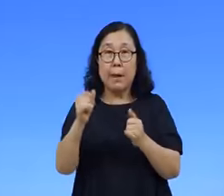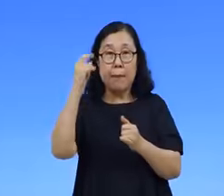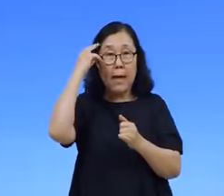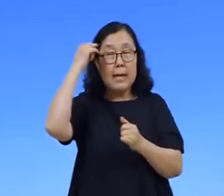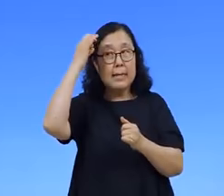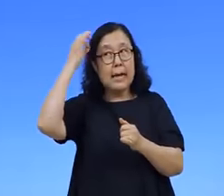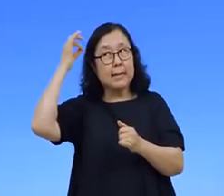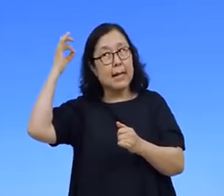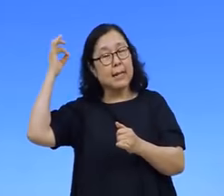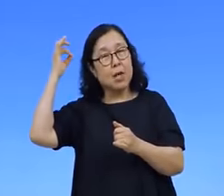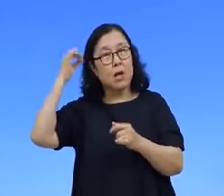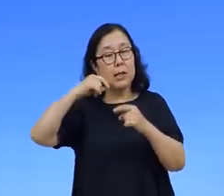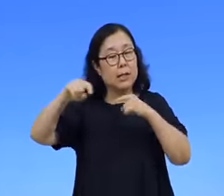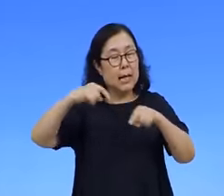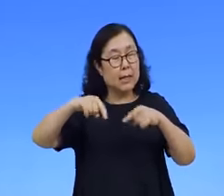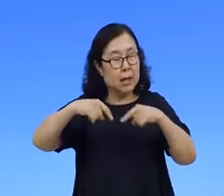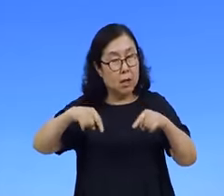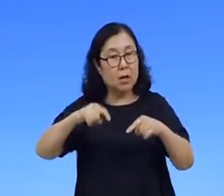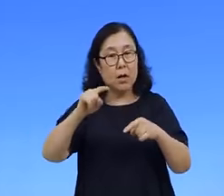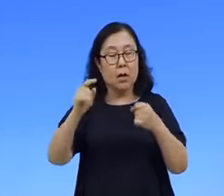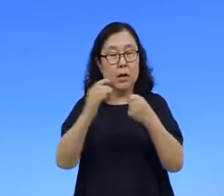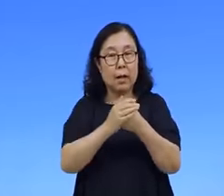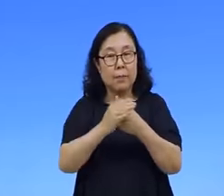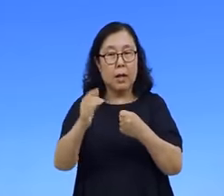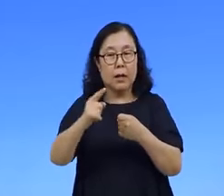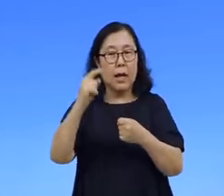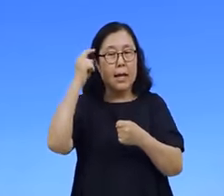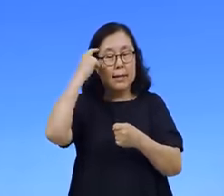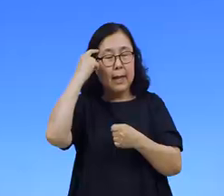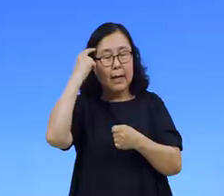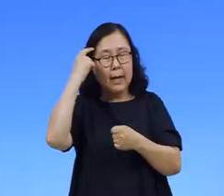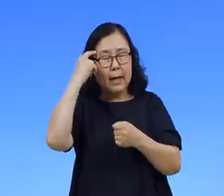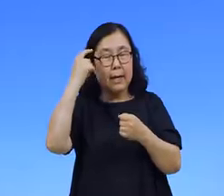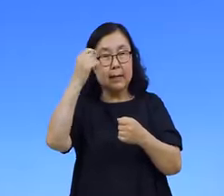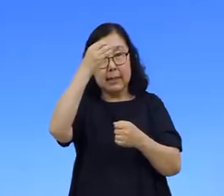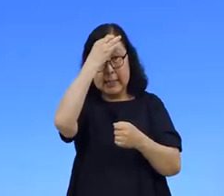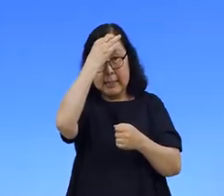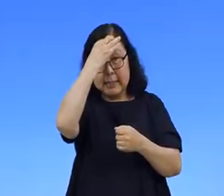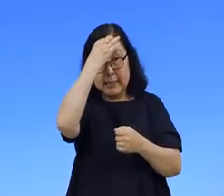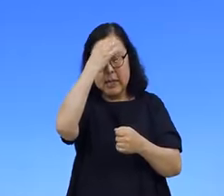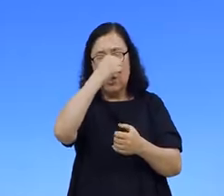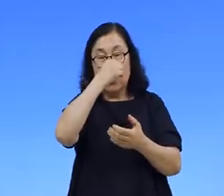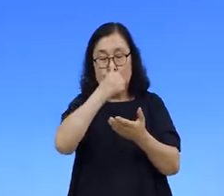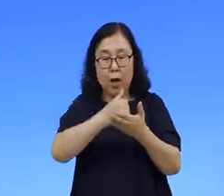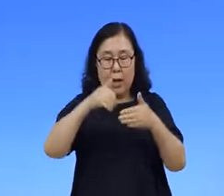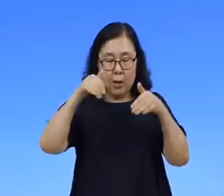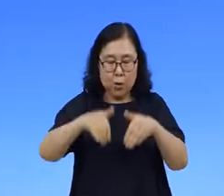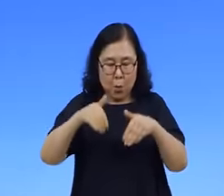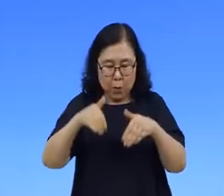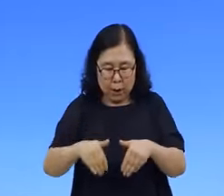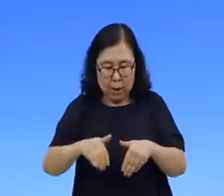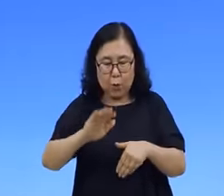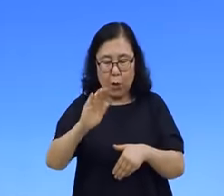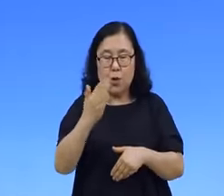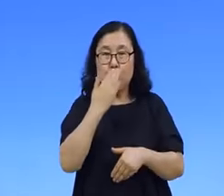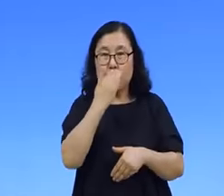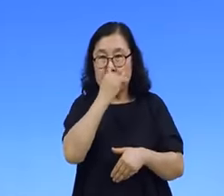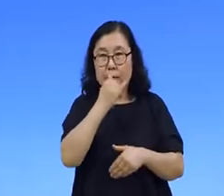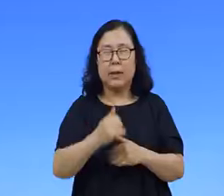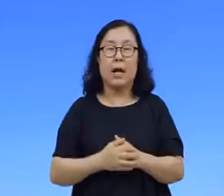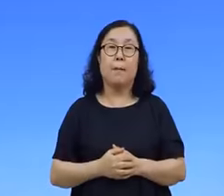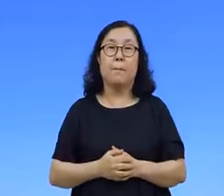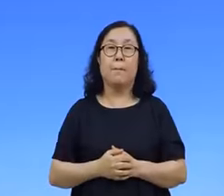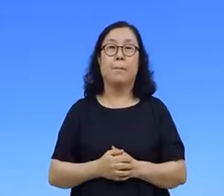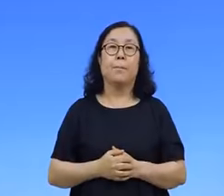사람의 상상력을 지배해서 이로 인해 그의 생각하는 기능이 죄의 하수인으로 전락하는 경우가